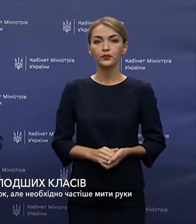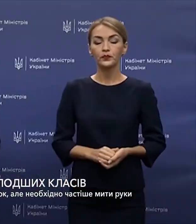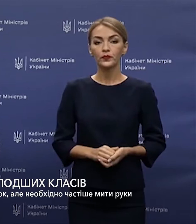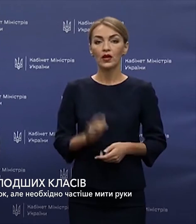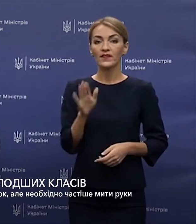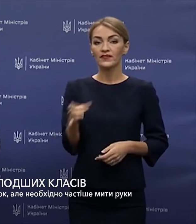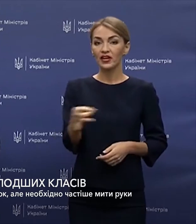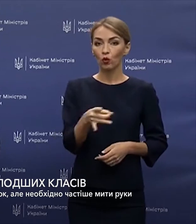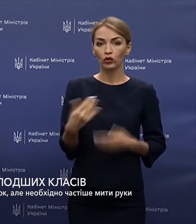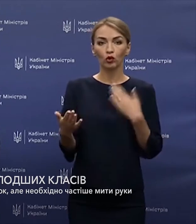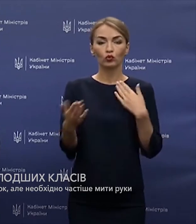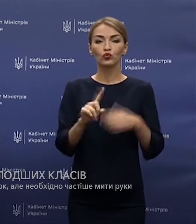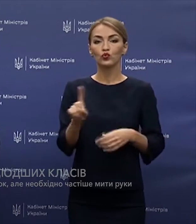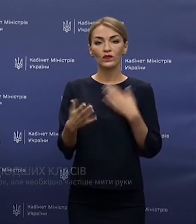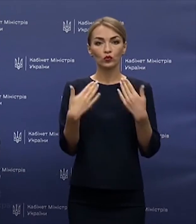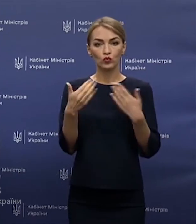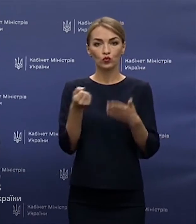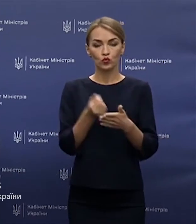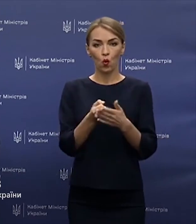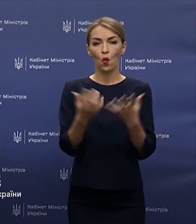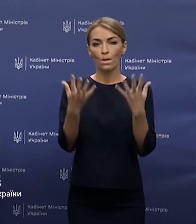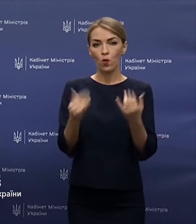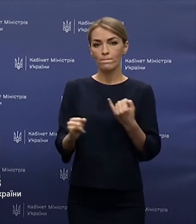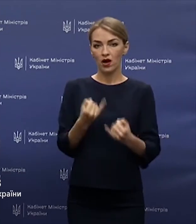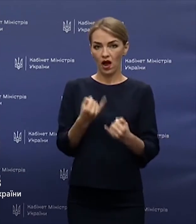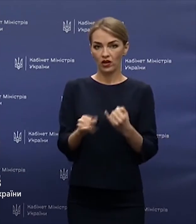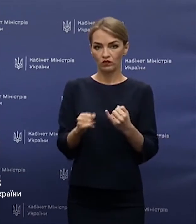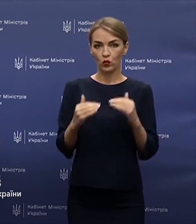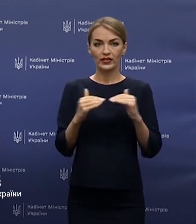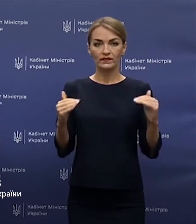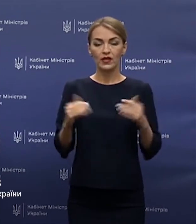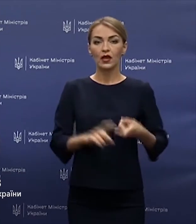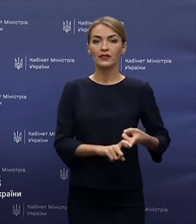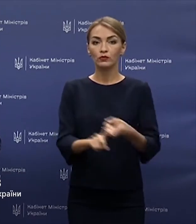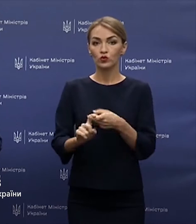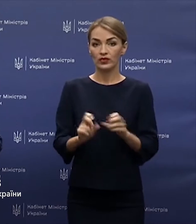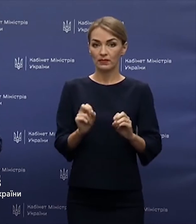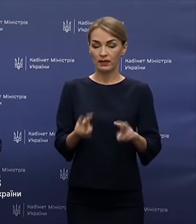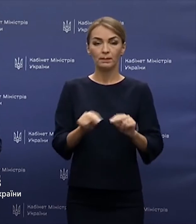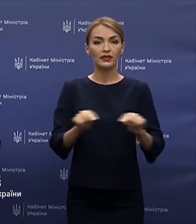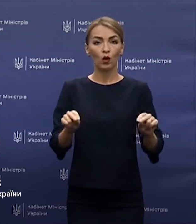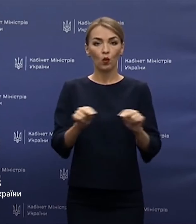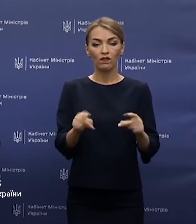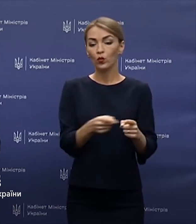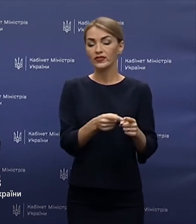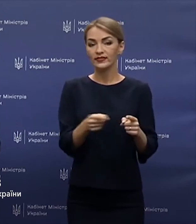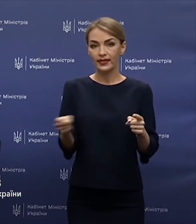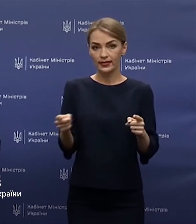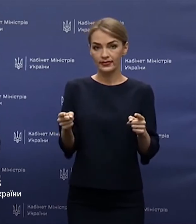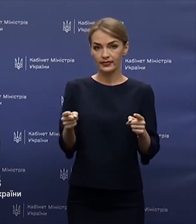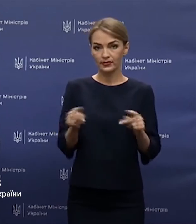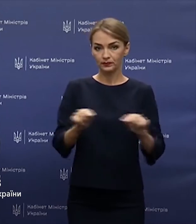В регіонах, що відносяться до помаранчевого рівня епідемічної небезпеки, педагогам в процесі викладання навчальної